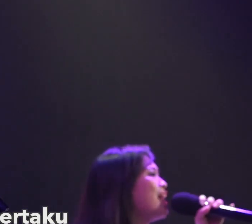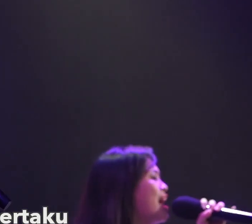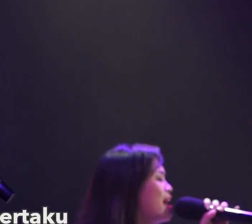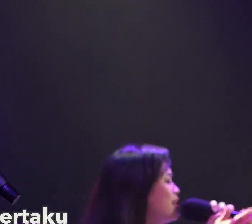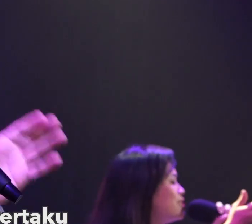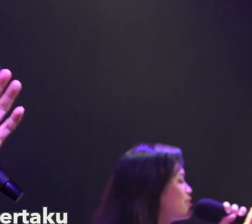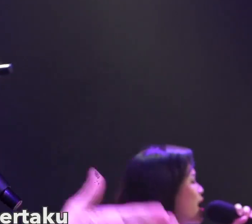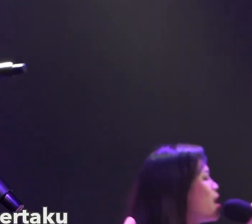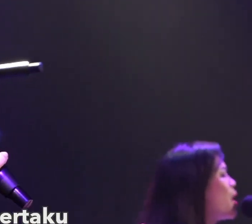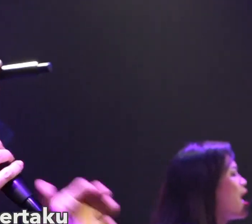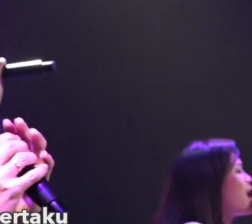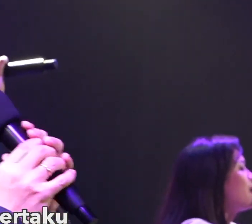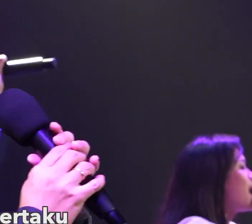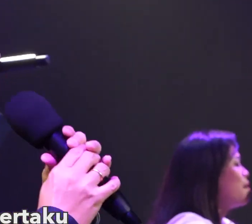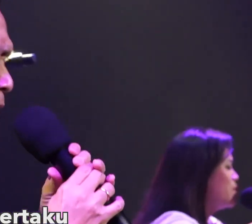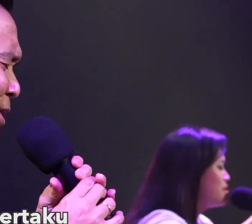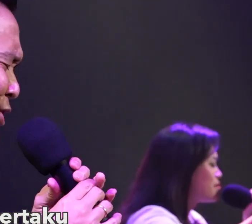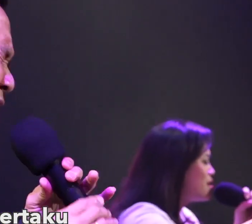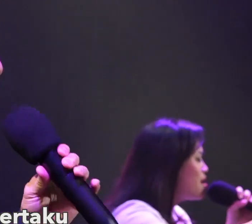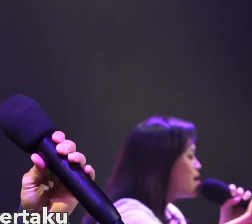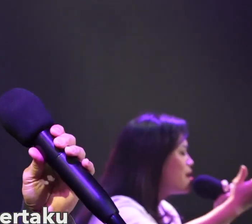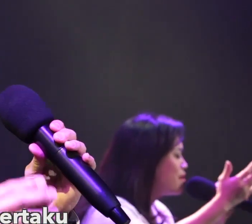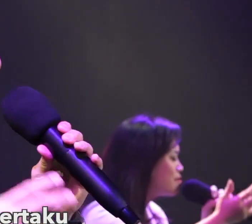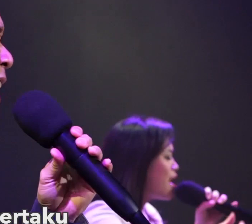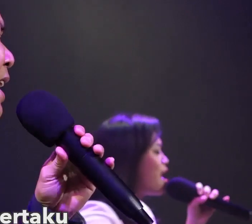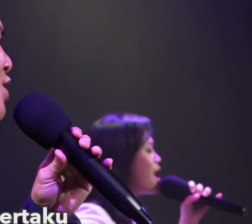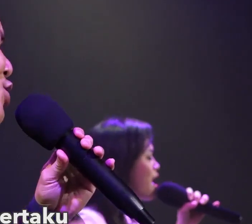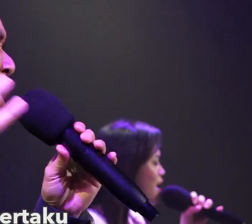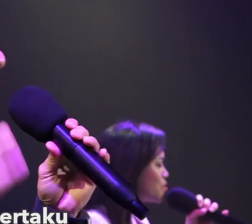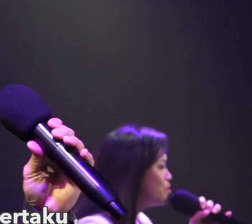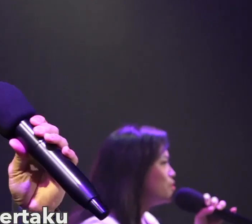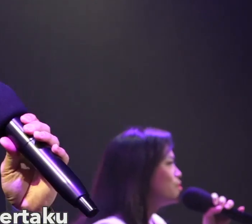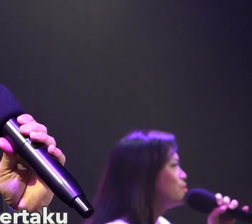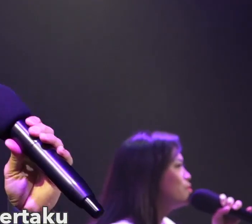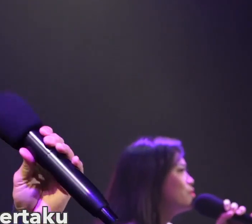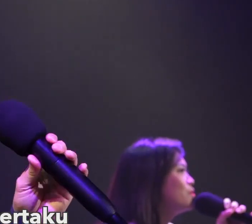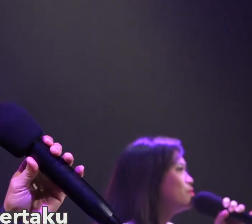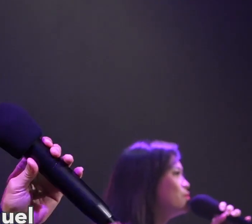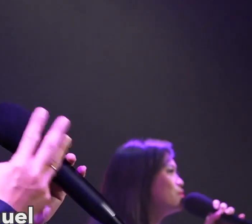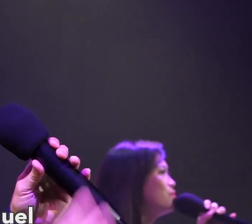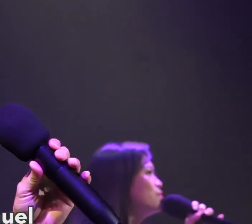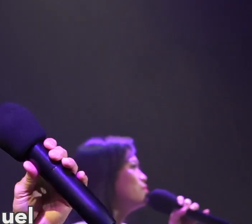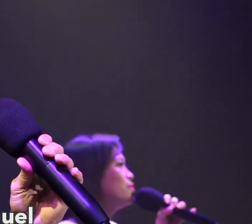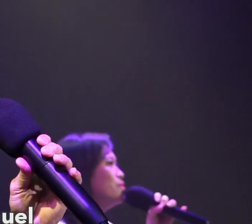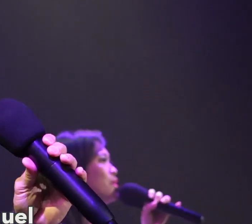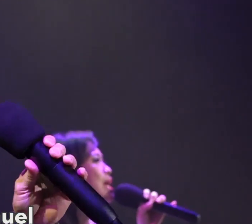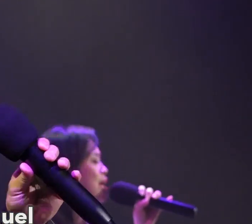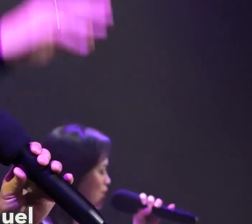Immanuel, Engkau Allah beserta. Sekali lagi, Immanuel.